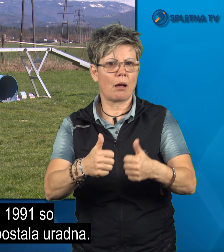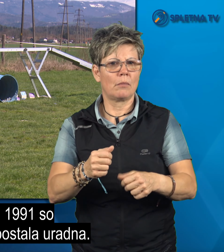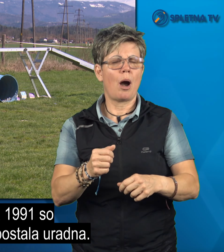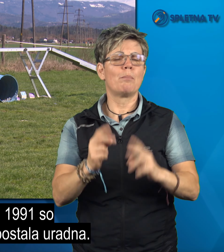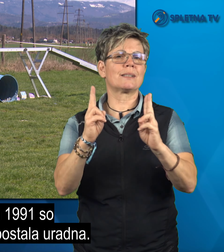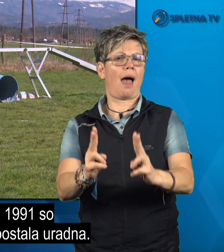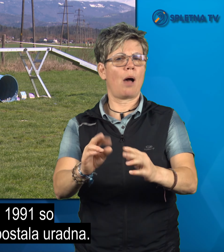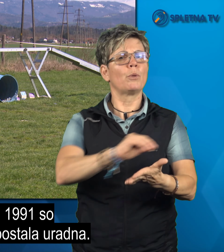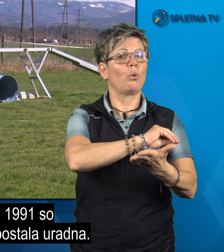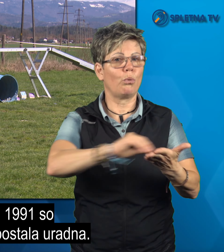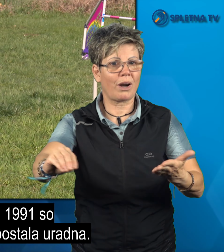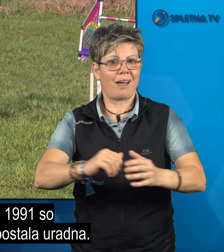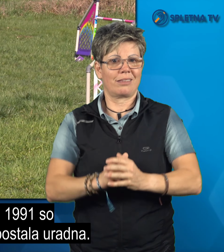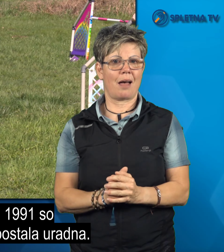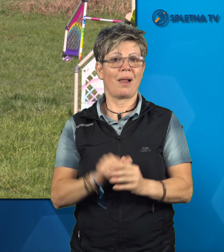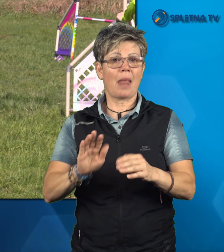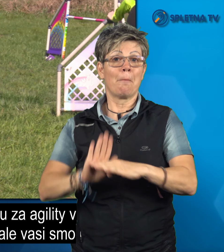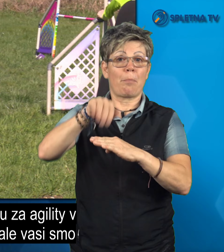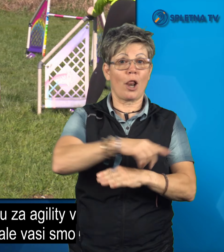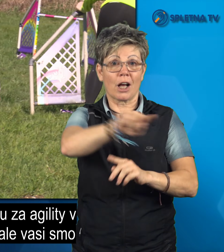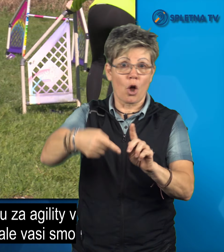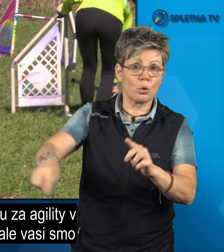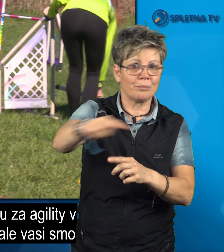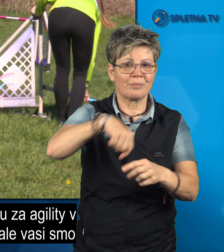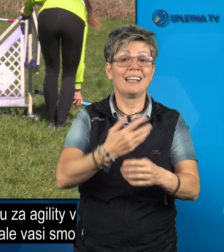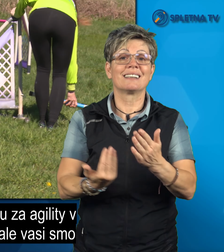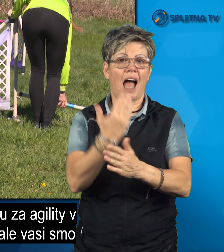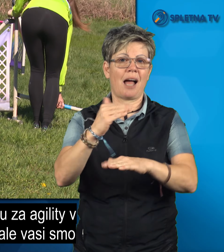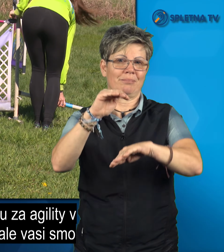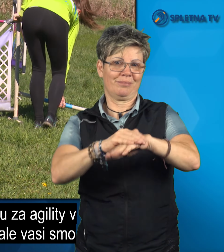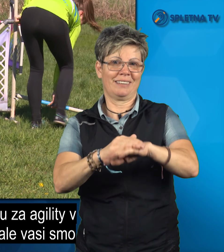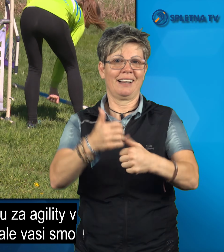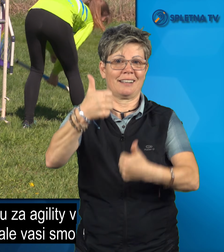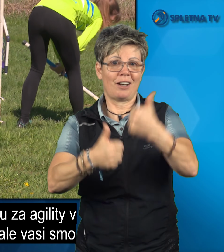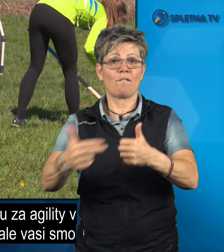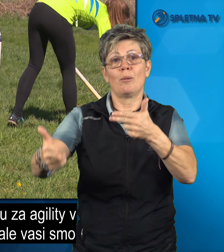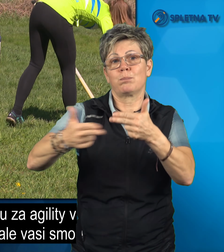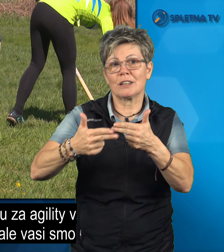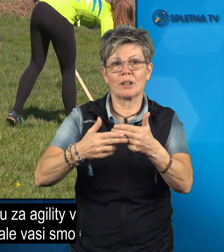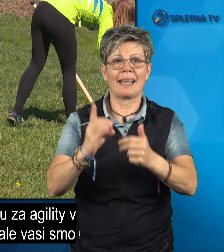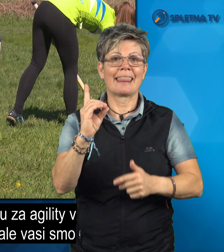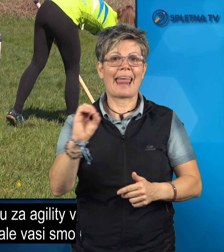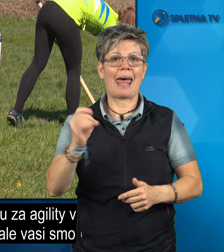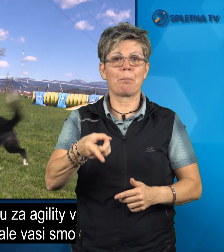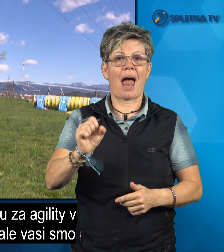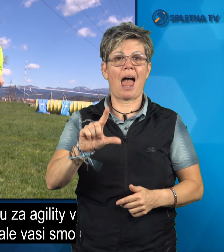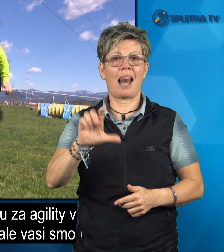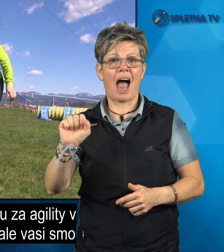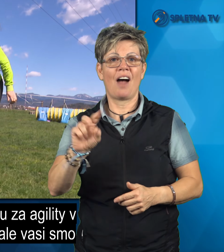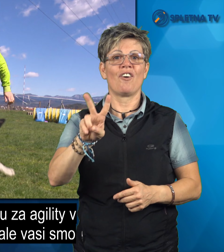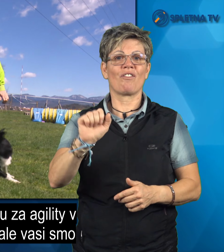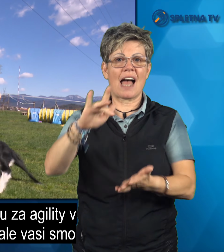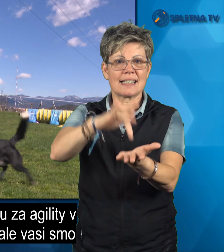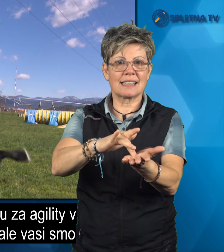leta 1991 so tekmovanja postala uradna. Na poligonu za agility v